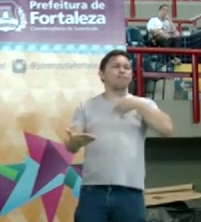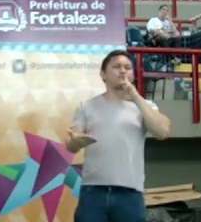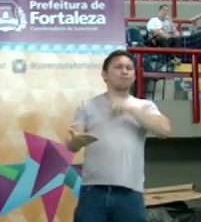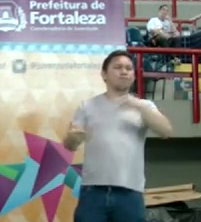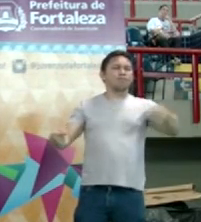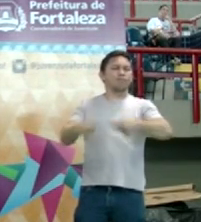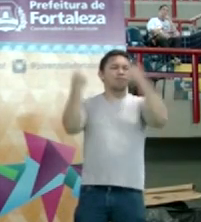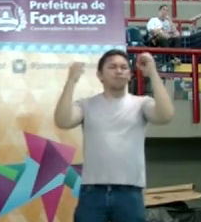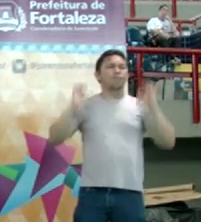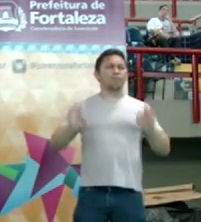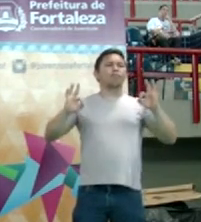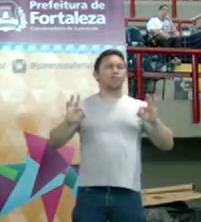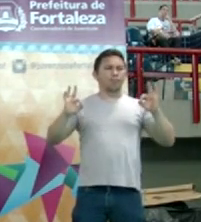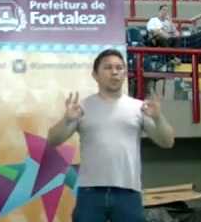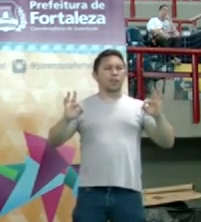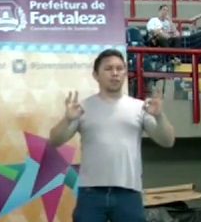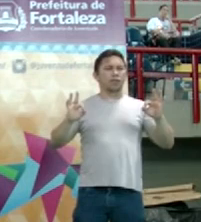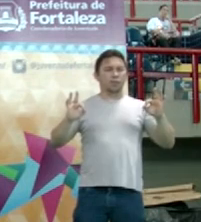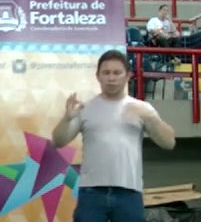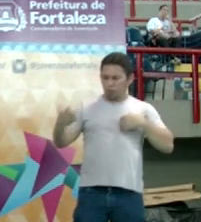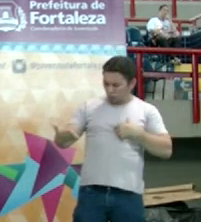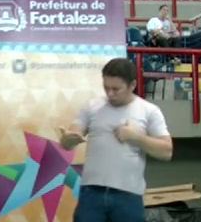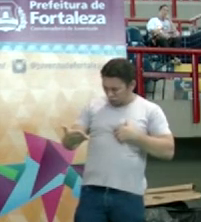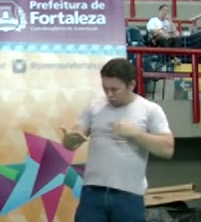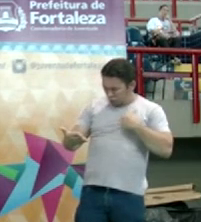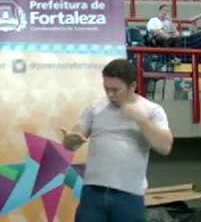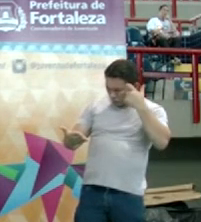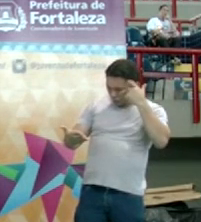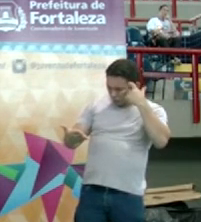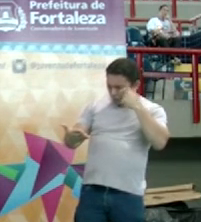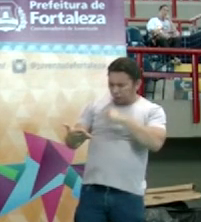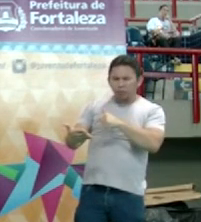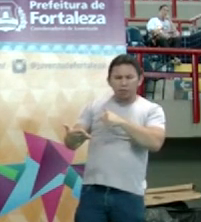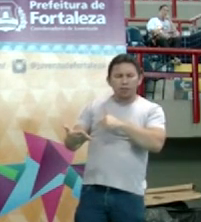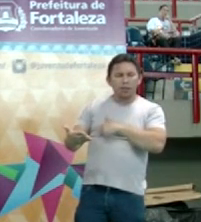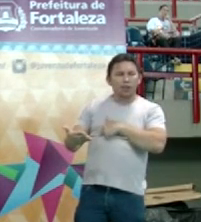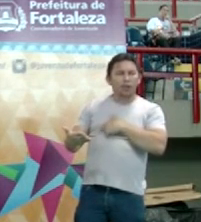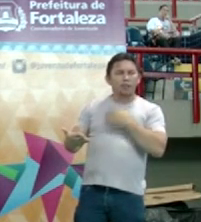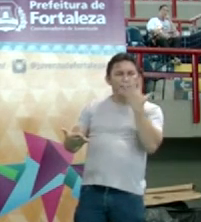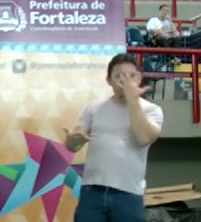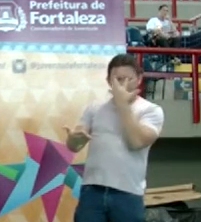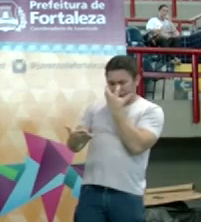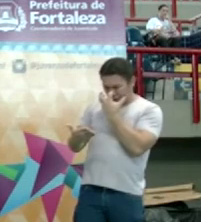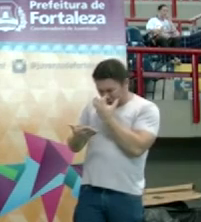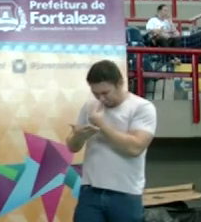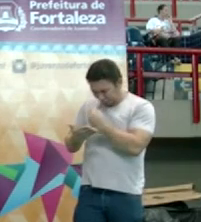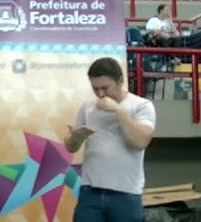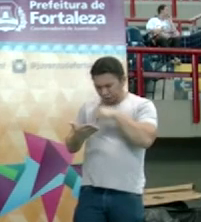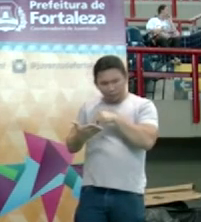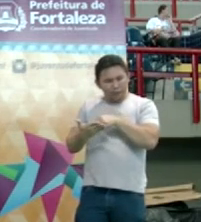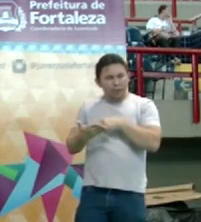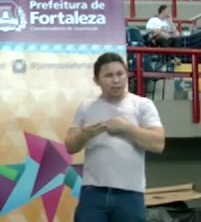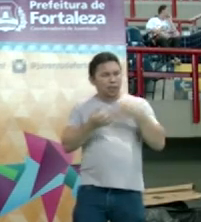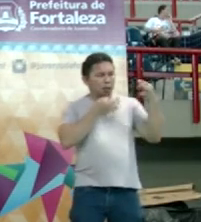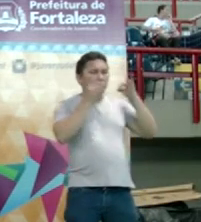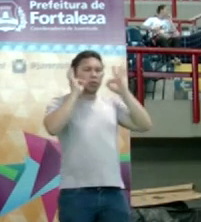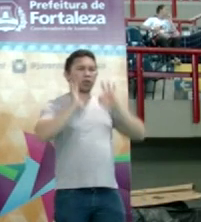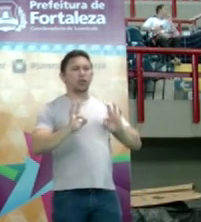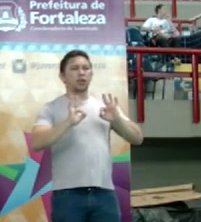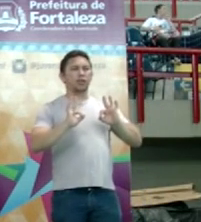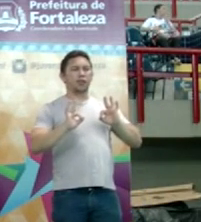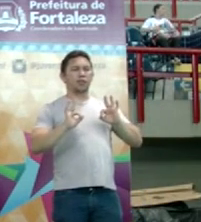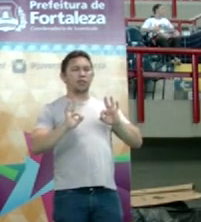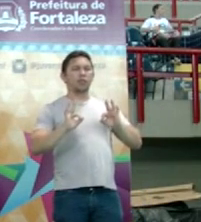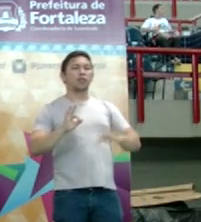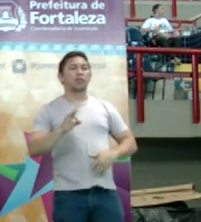ele vá conhecendo minhas opiniões e se convencendo de que realmente eu estou correta. E por